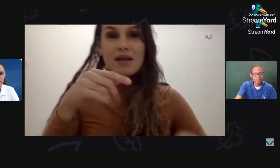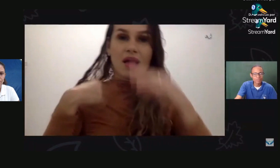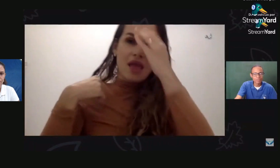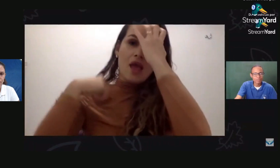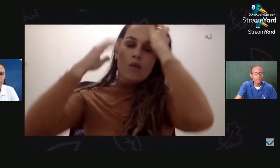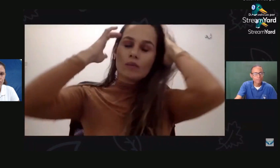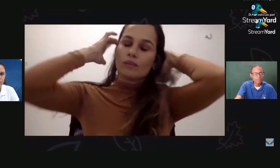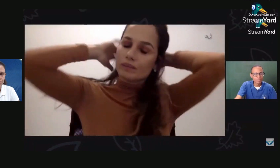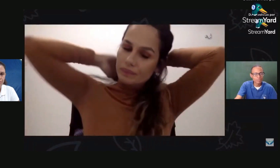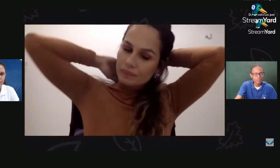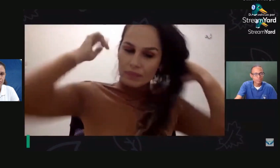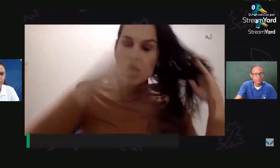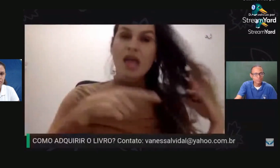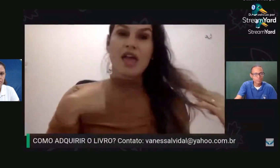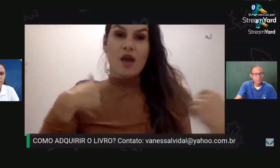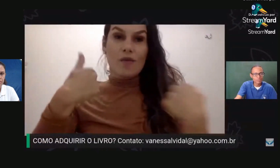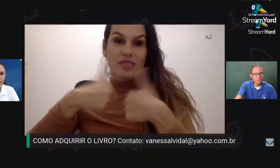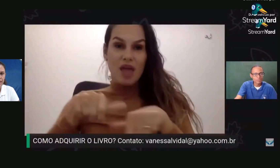Essa foto,